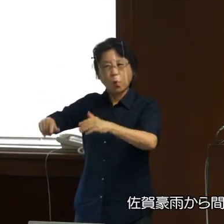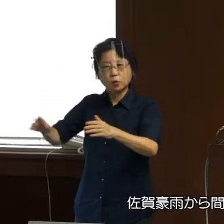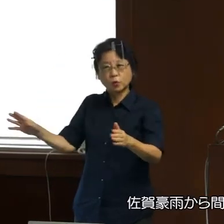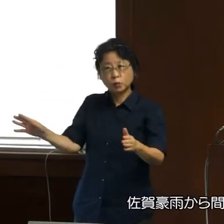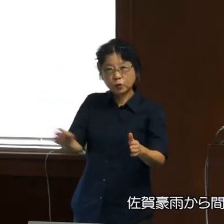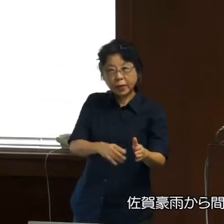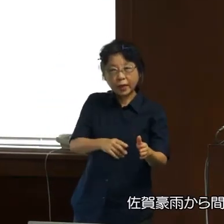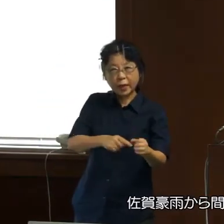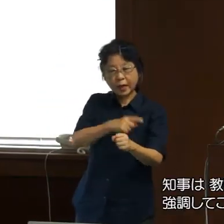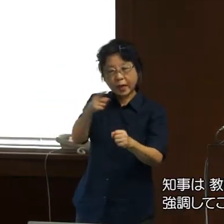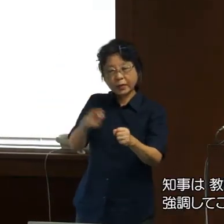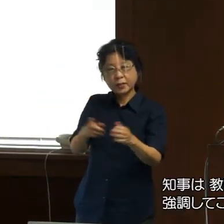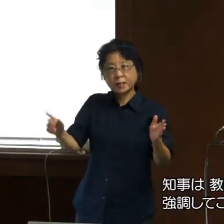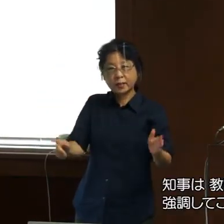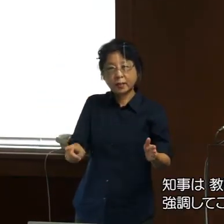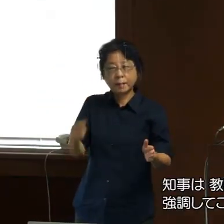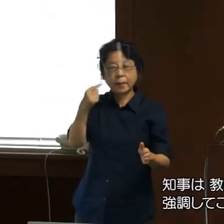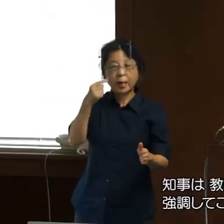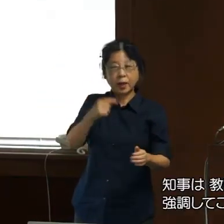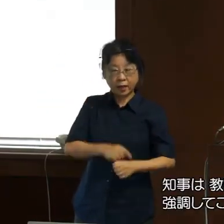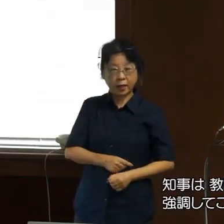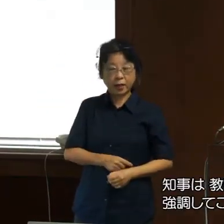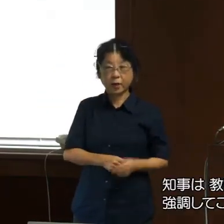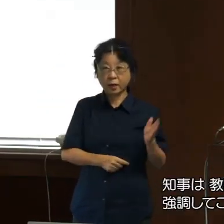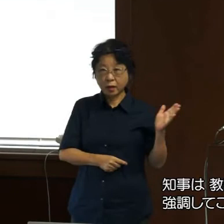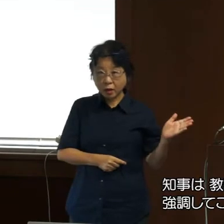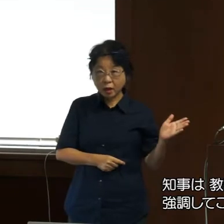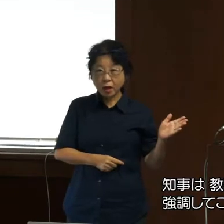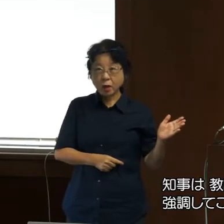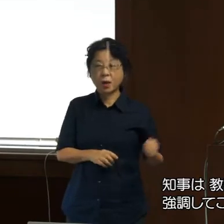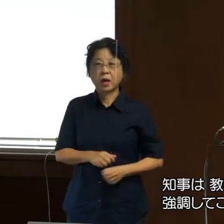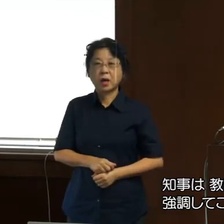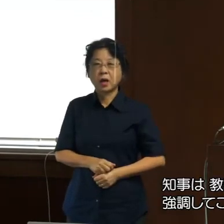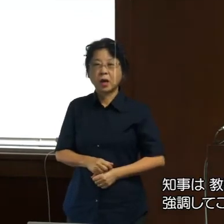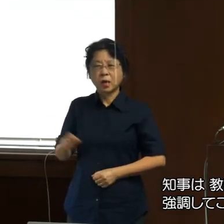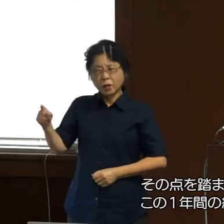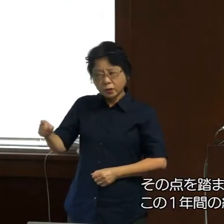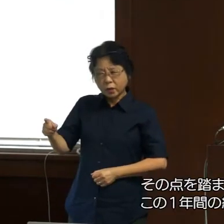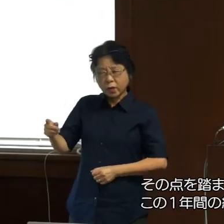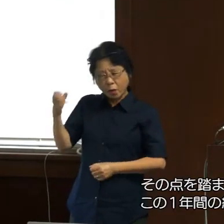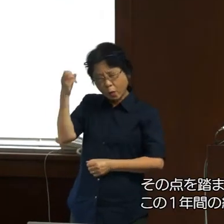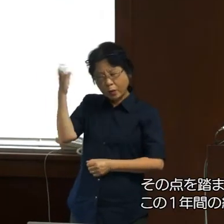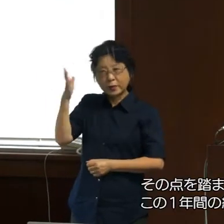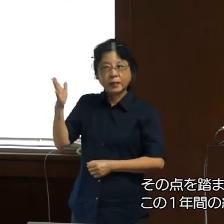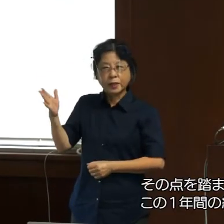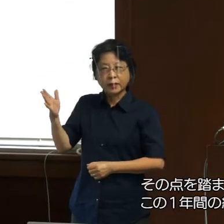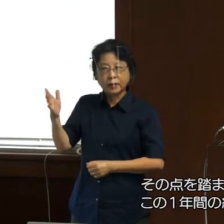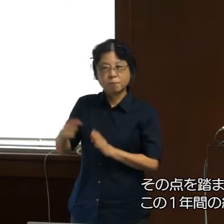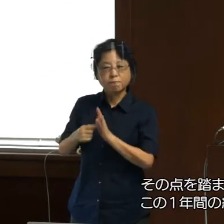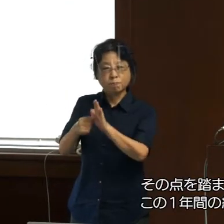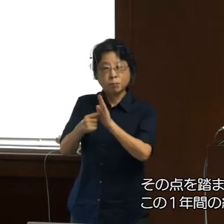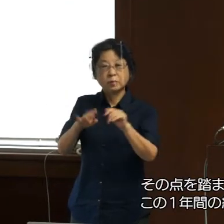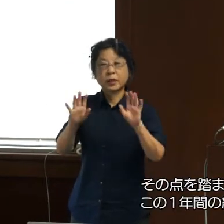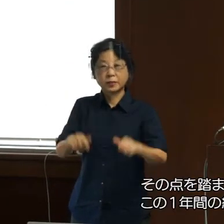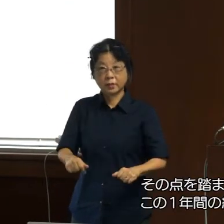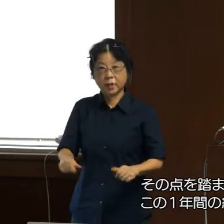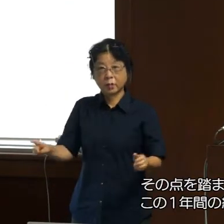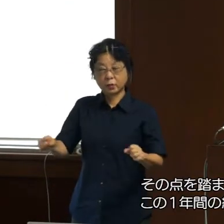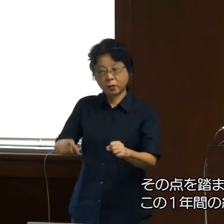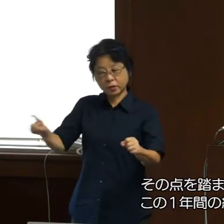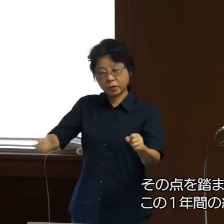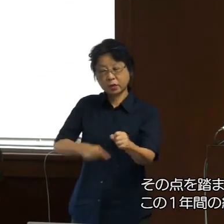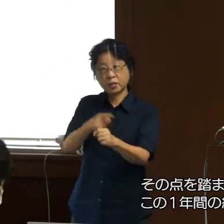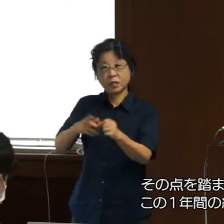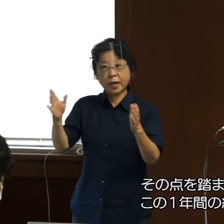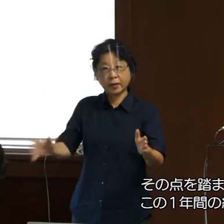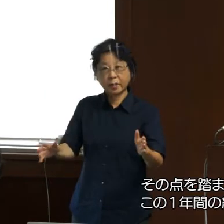年を迎えます。知事は教訓化ということを強調してこられましたが、その点を踏まえこの1年間の総括をお願い